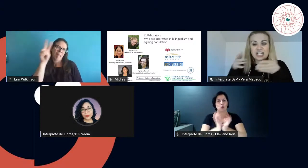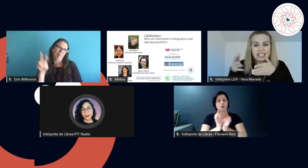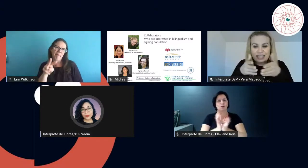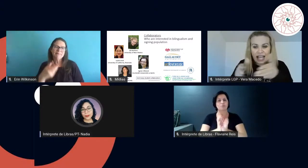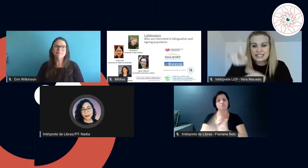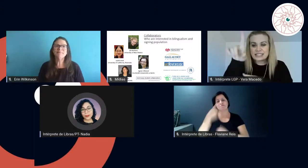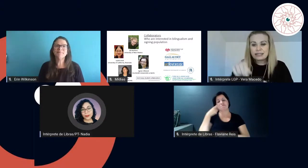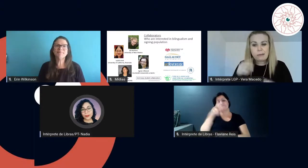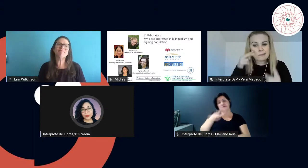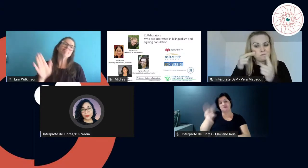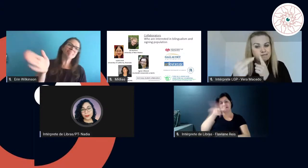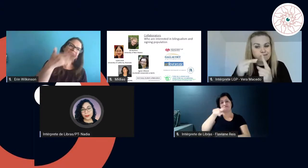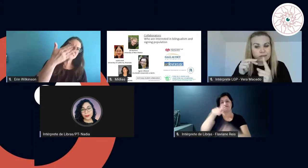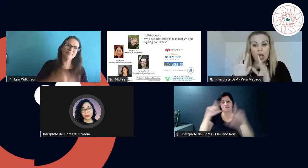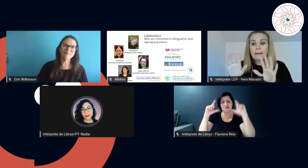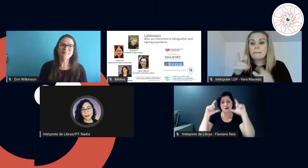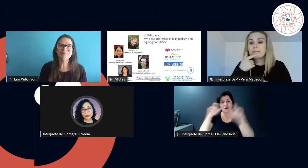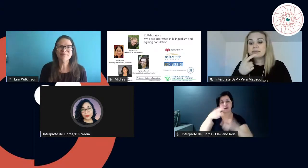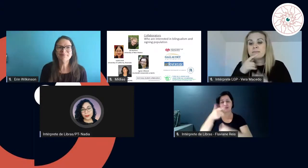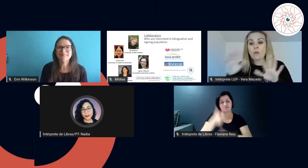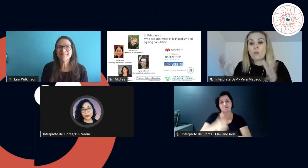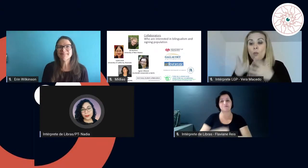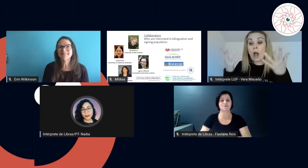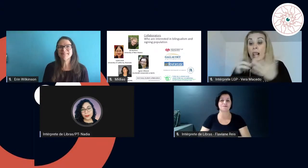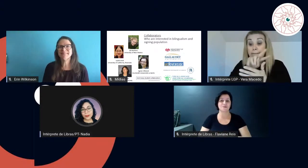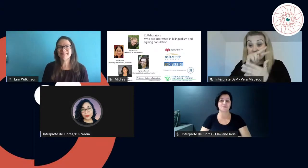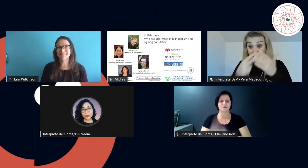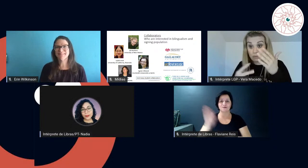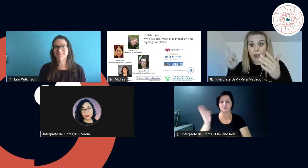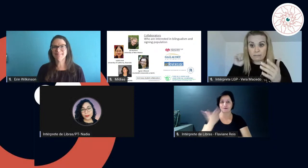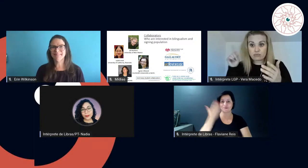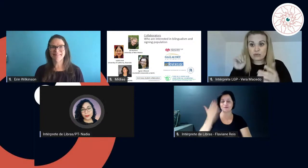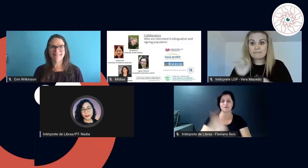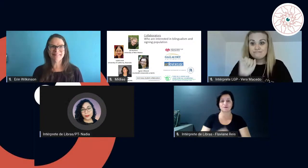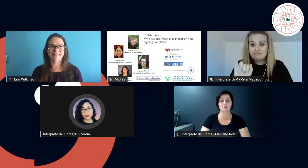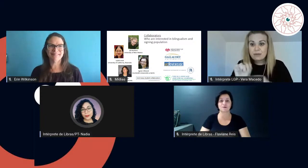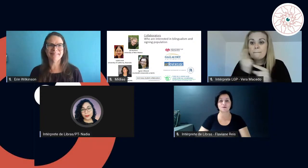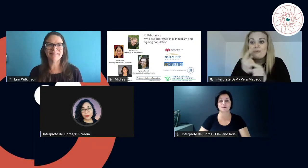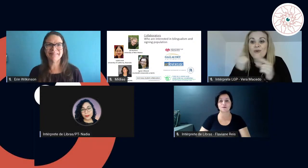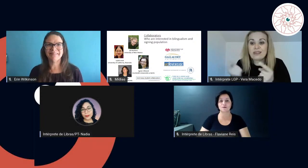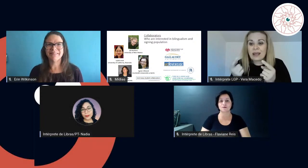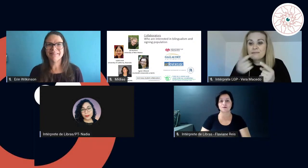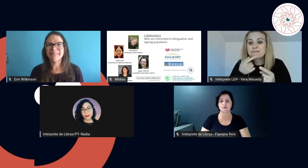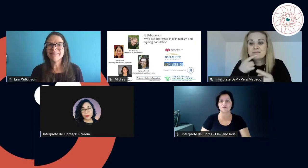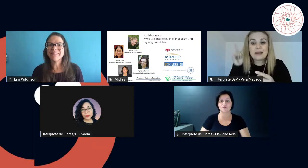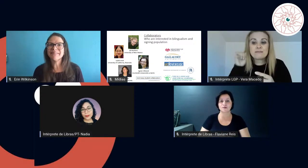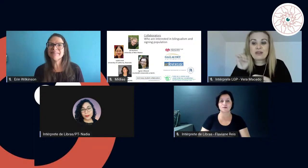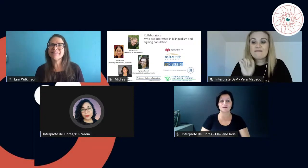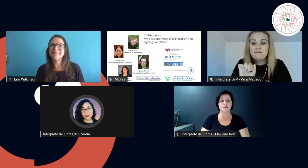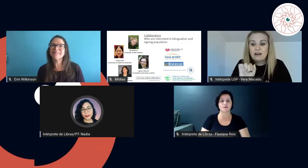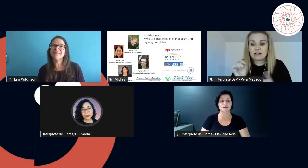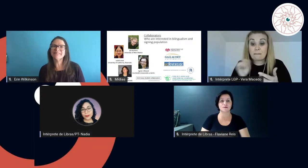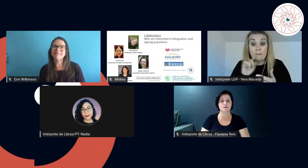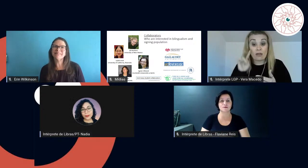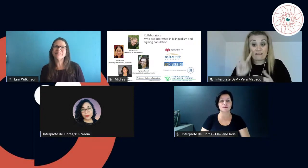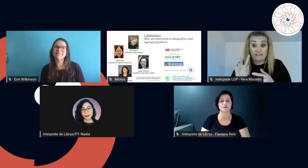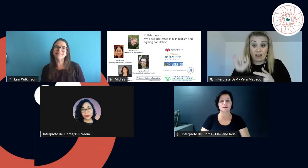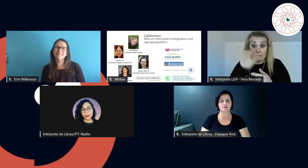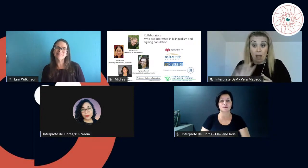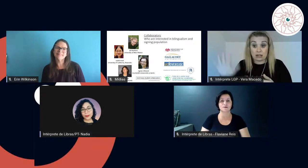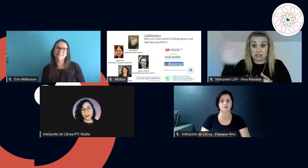e saber qual a importância do bilinguismo para esses indivíduos surdos. Vocês podem ver a imagem aí. Próximo